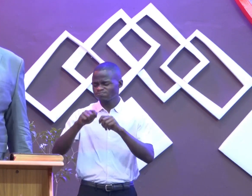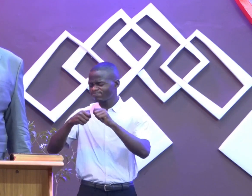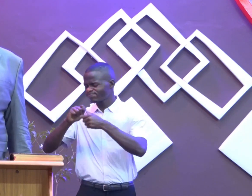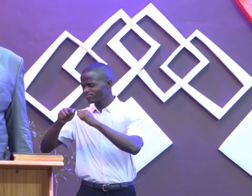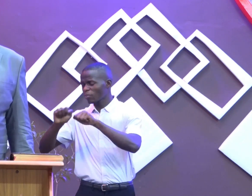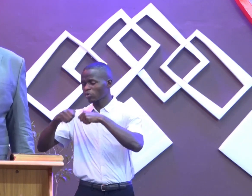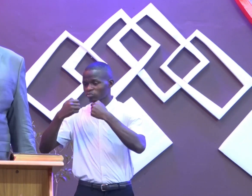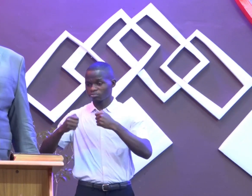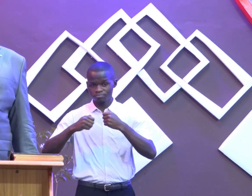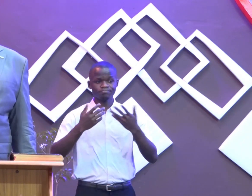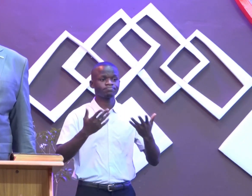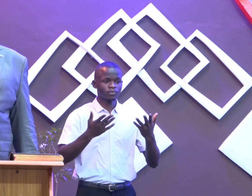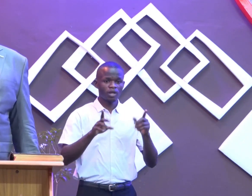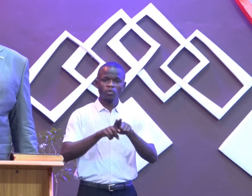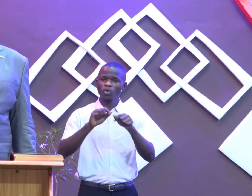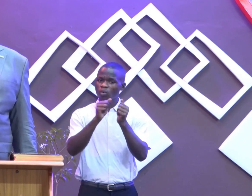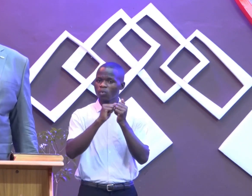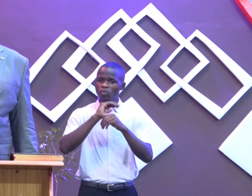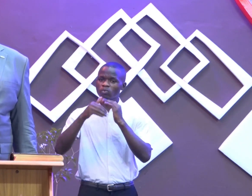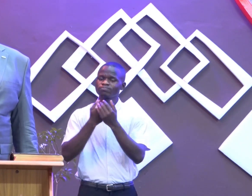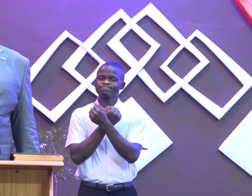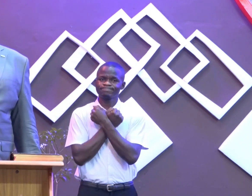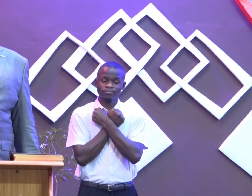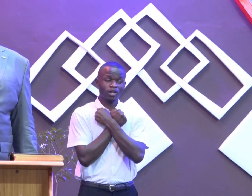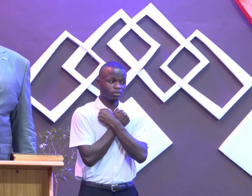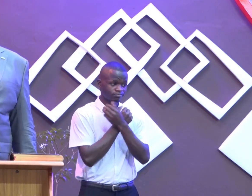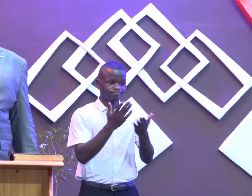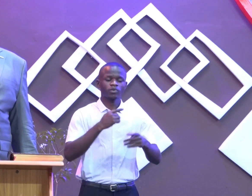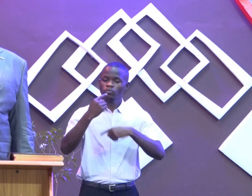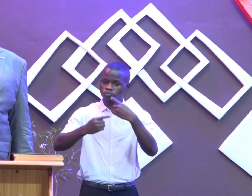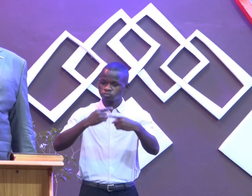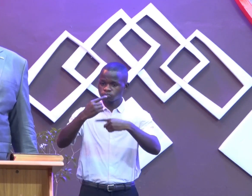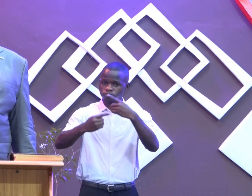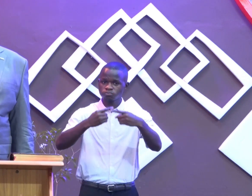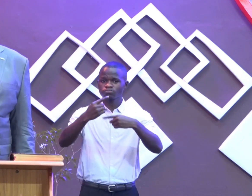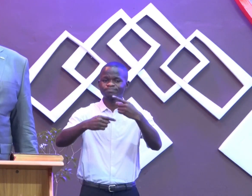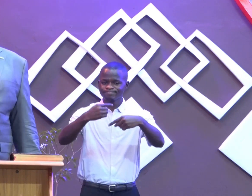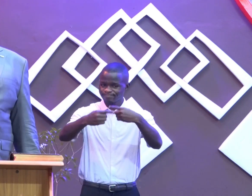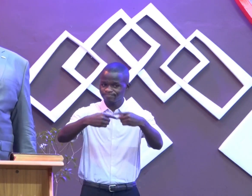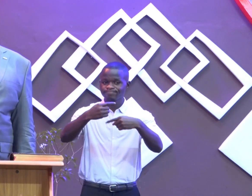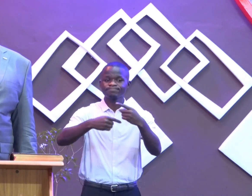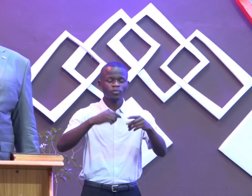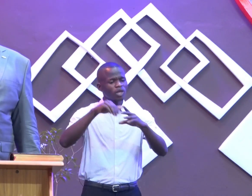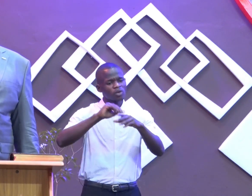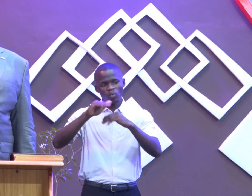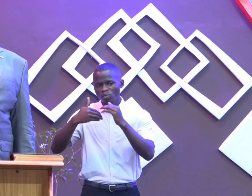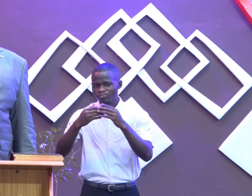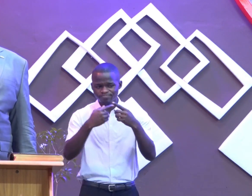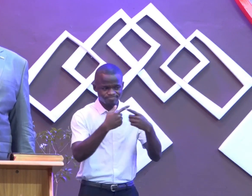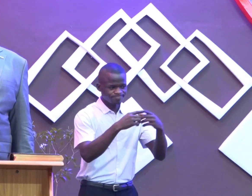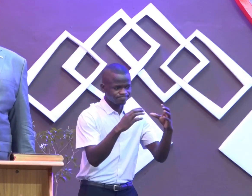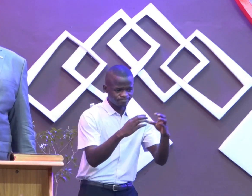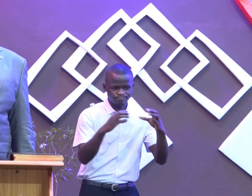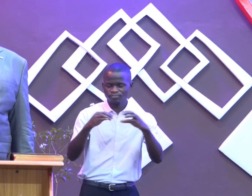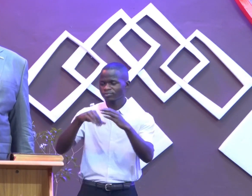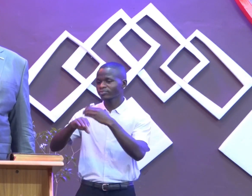kutuka, minguweje okwagala, kaje yungire yungire nyo, mubuli department